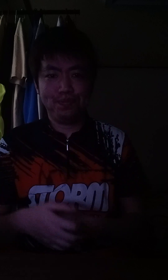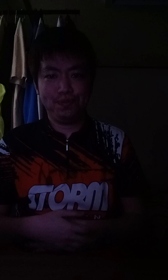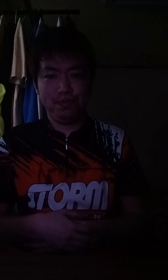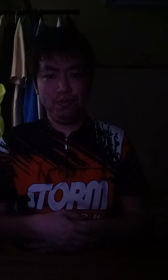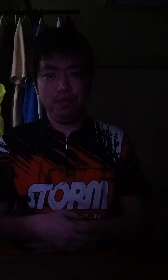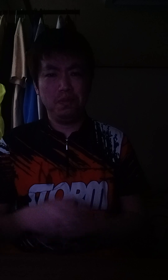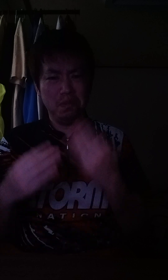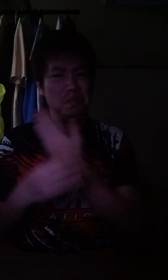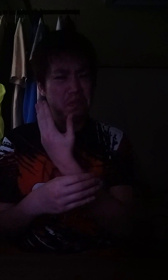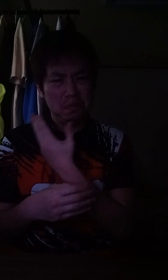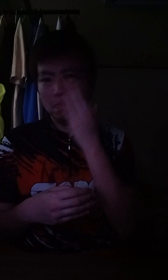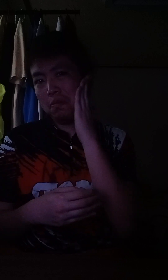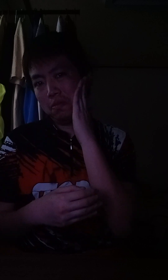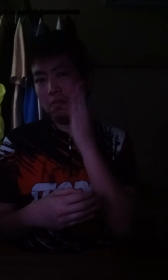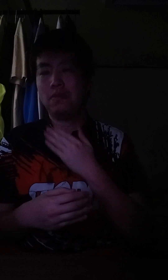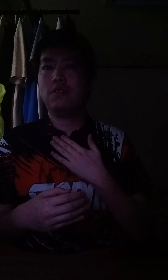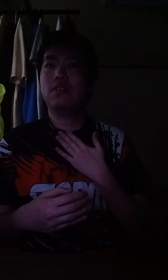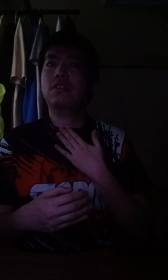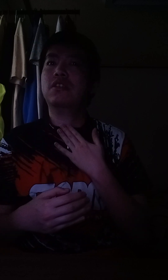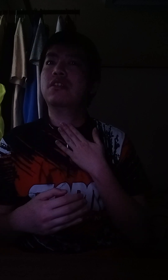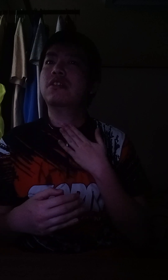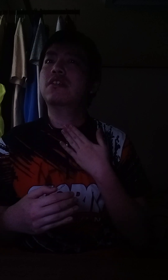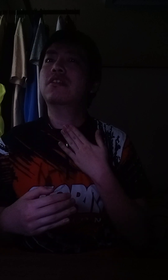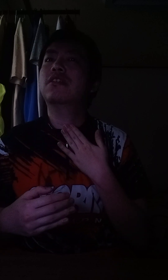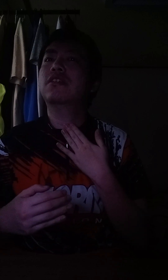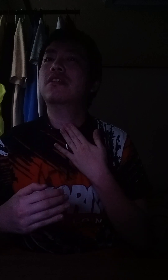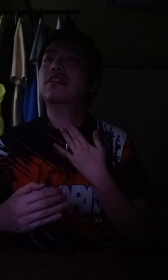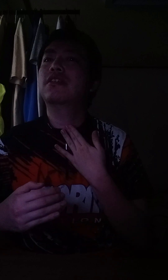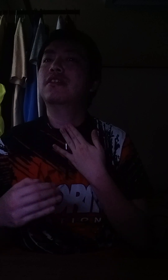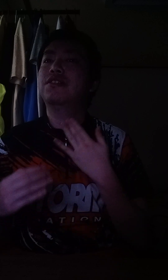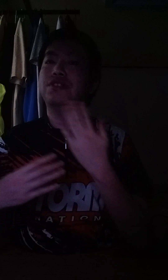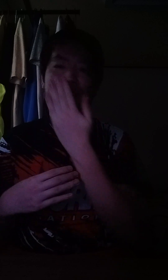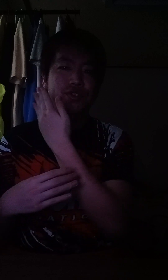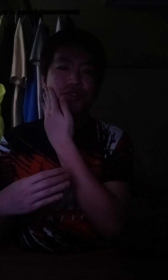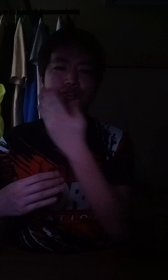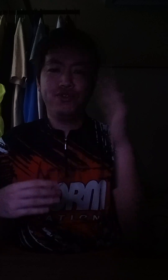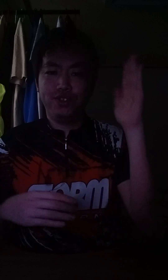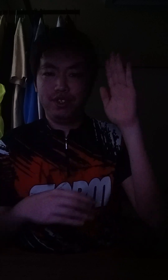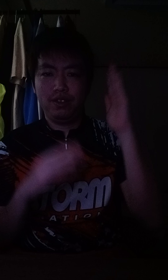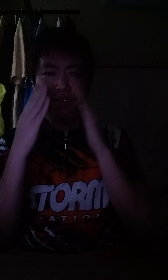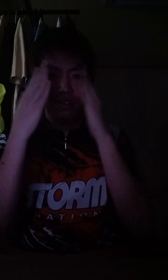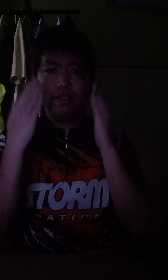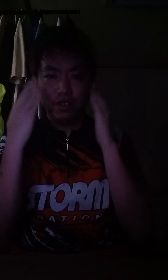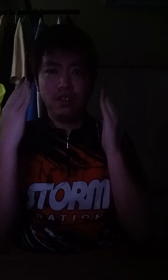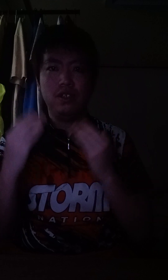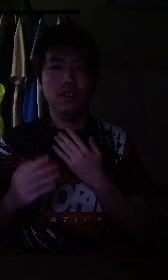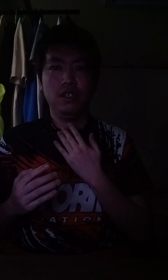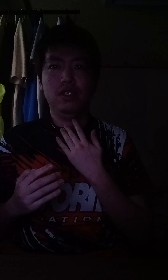피부가 약한 승현이를 위해 아빠는 자기 전 크림 바르는 것을 잊지 않습니다.